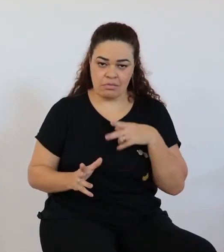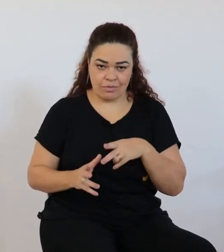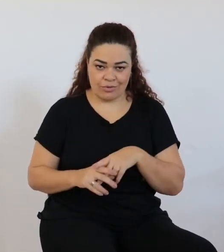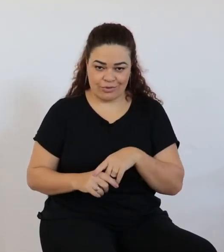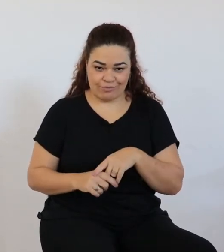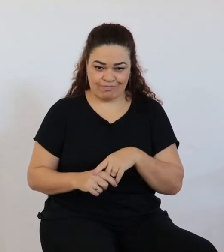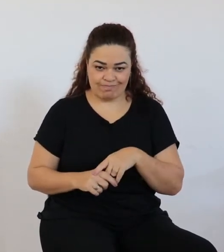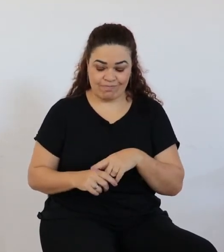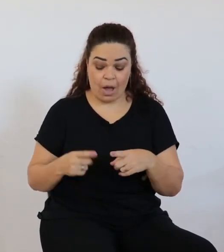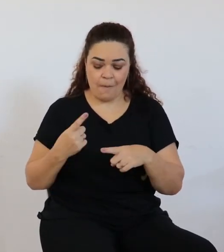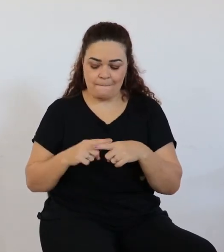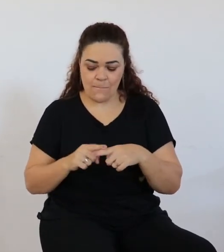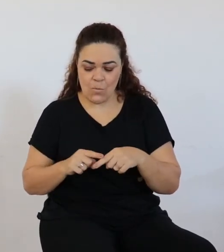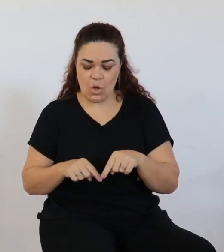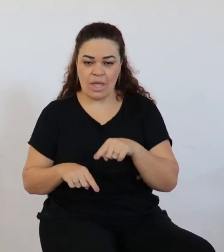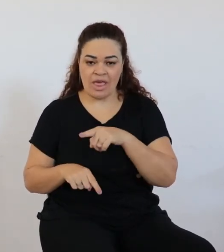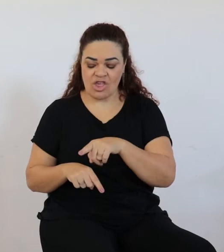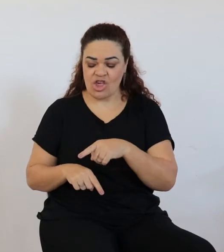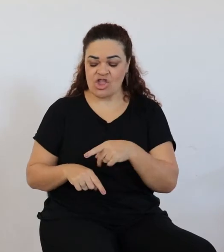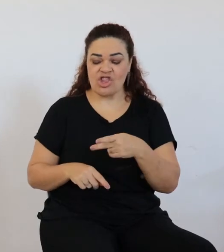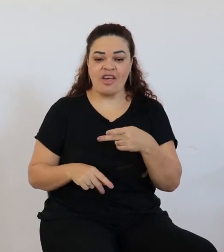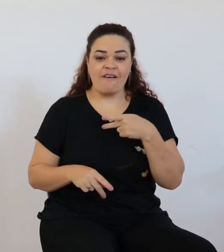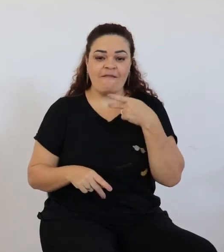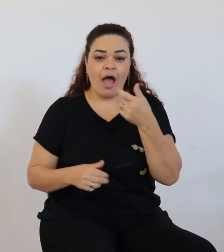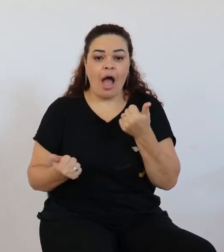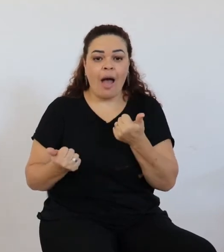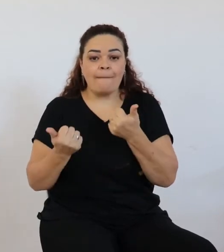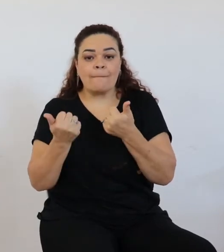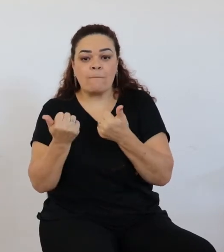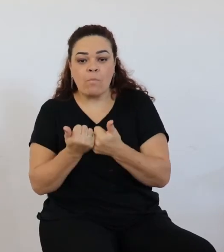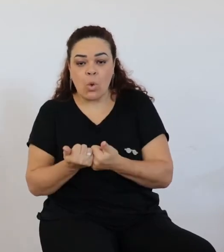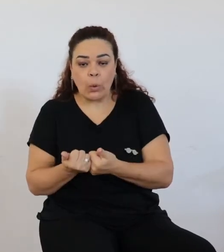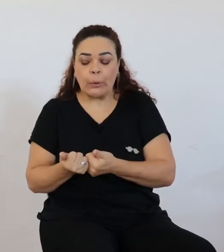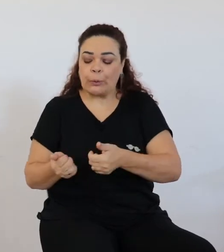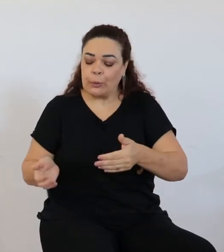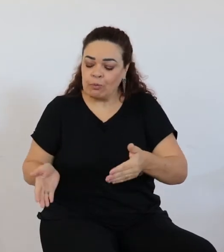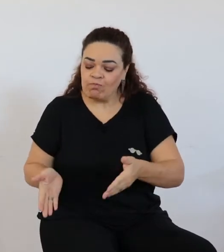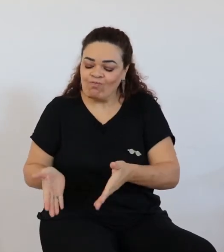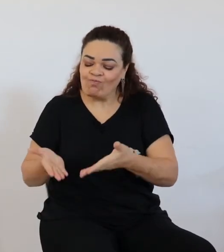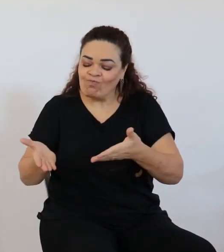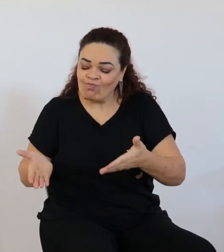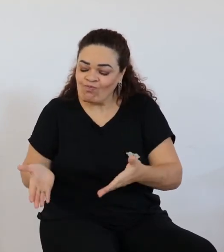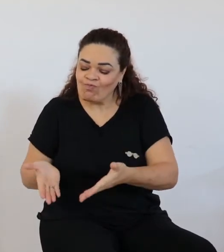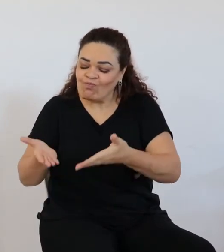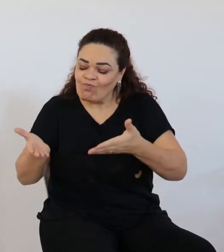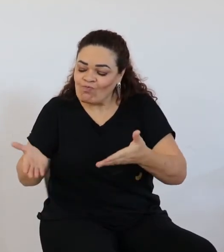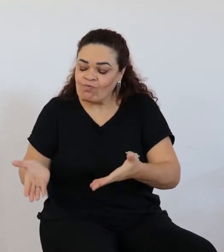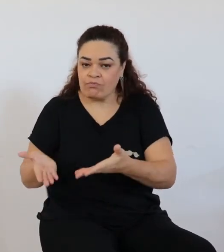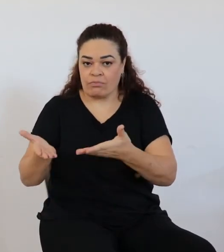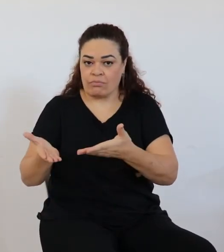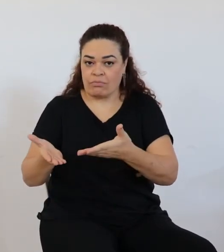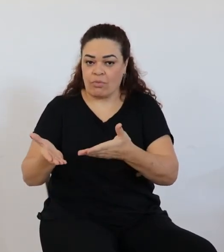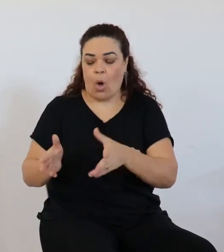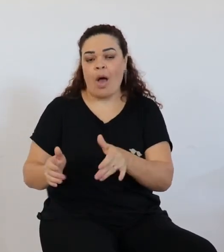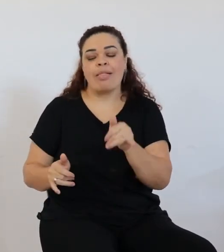gente repete para a gente mesmo, a gente chama isso de apoio na oralidade. Você fala, a professora está lá ensinando,